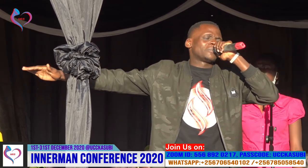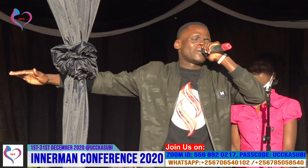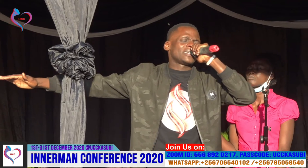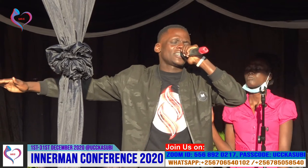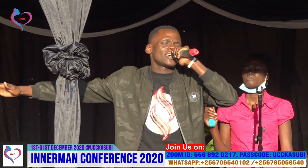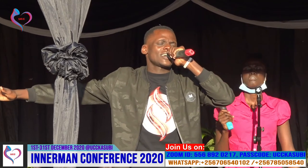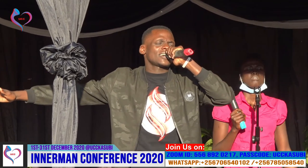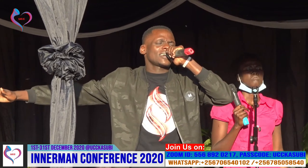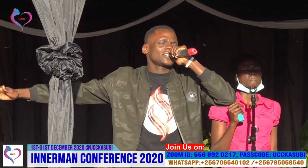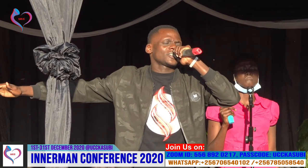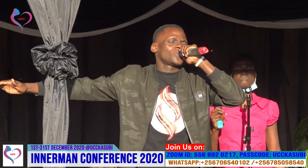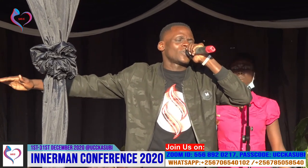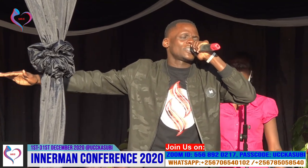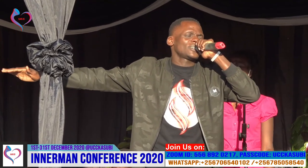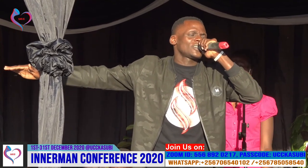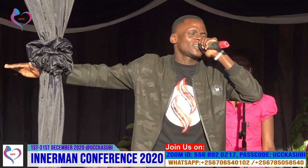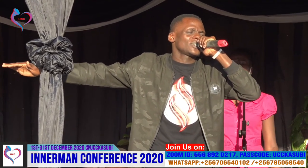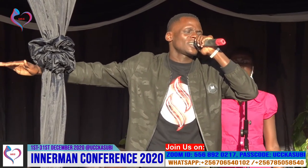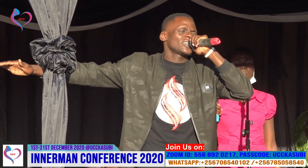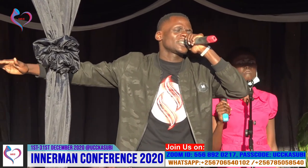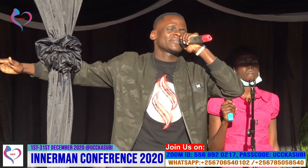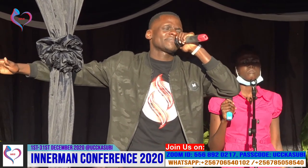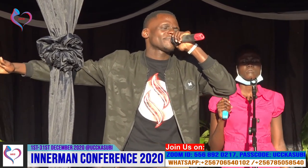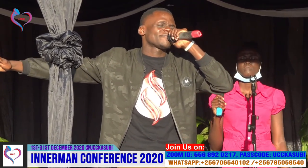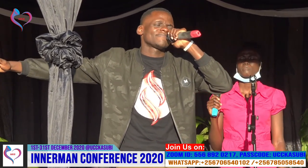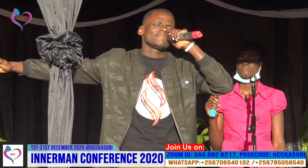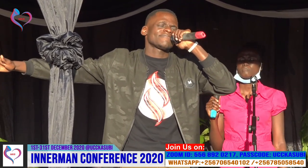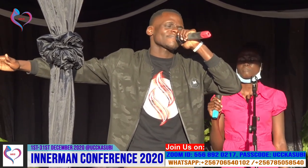Yamba manye nti woli,